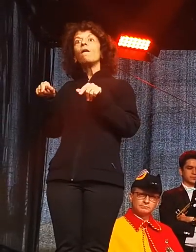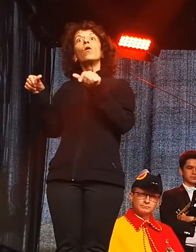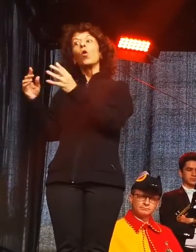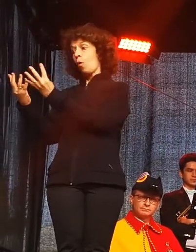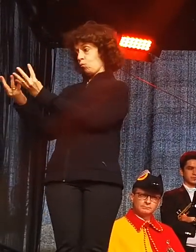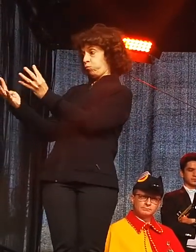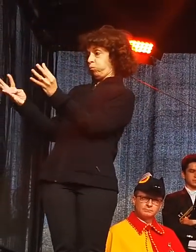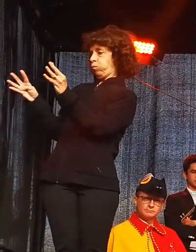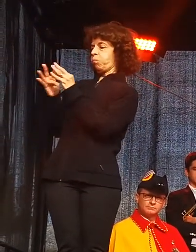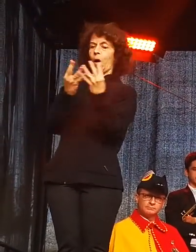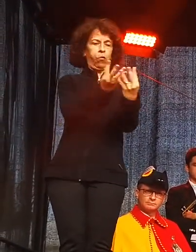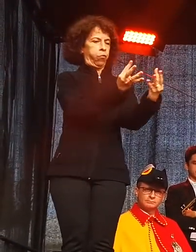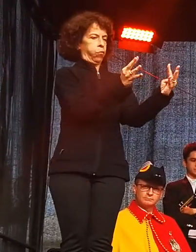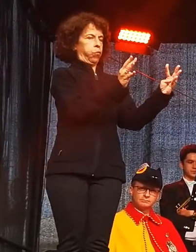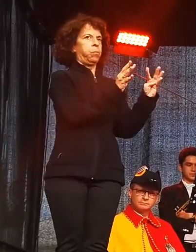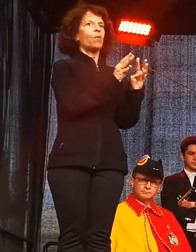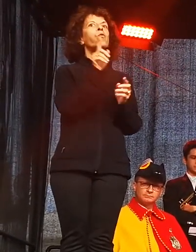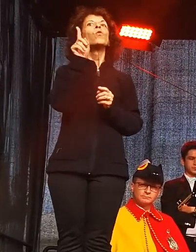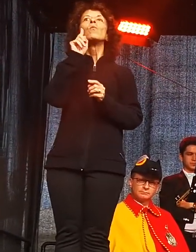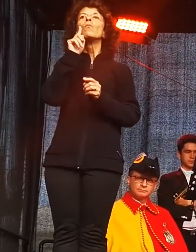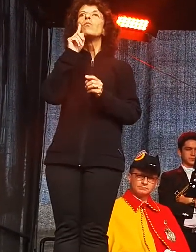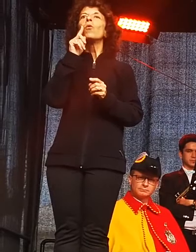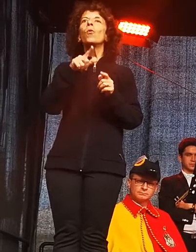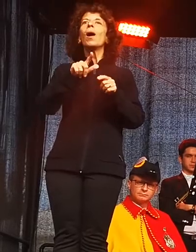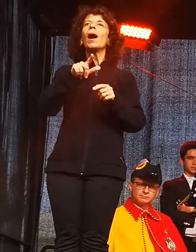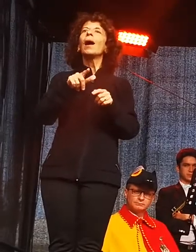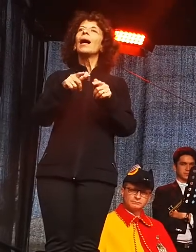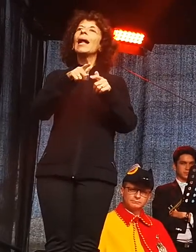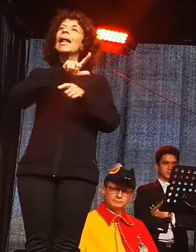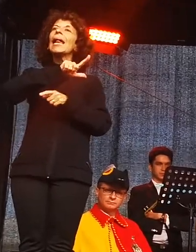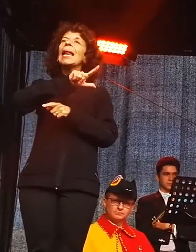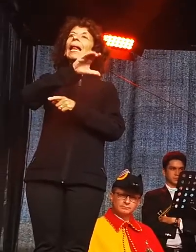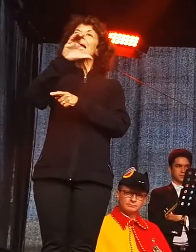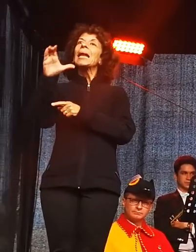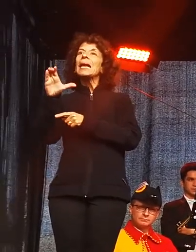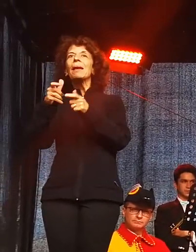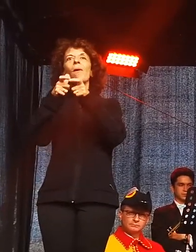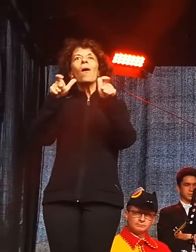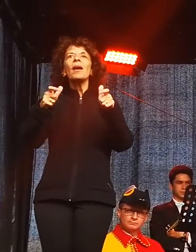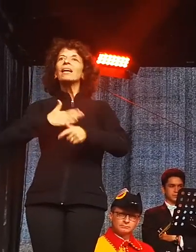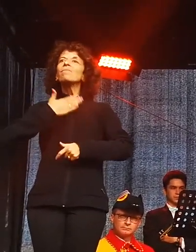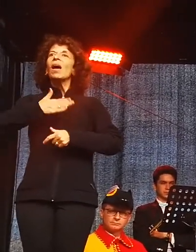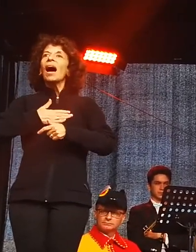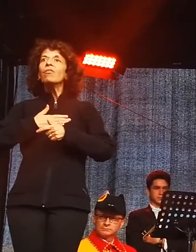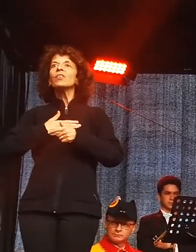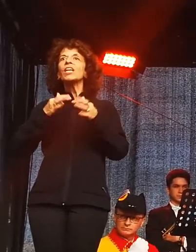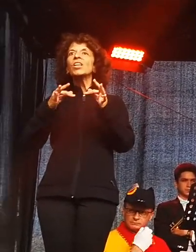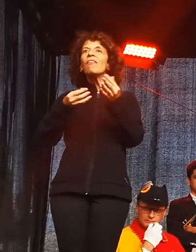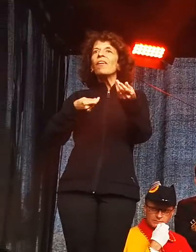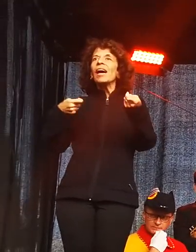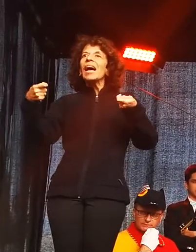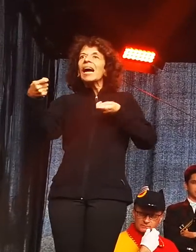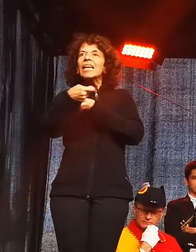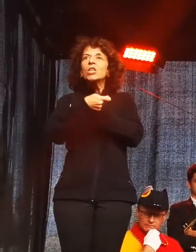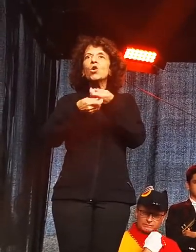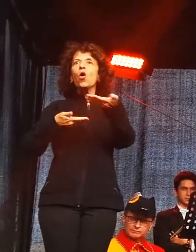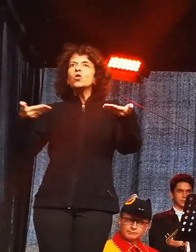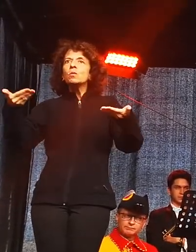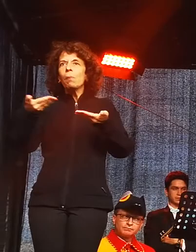remparts. C'est vrai que si le lac, c'est une voie d'échange, de communication et d'échanges commerciaux, c'est aussi une